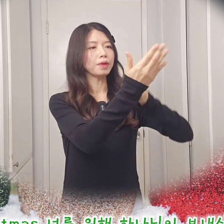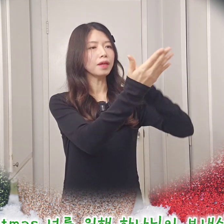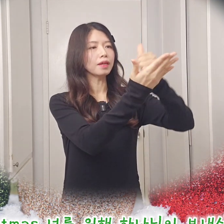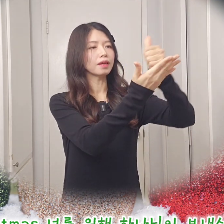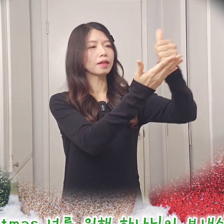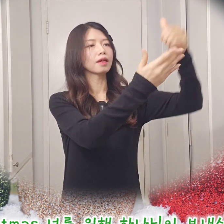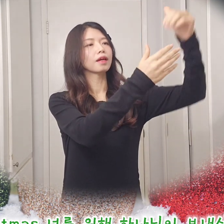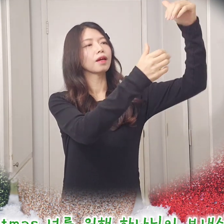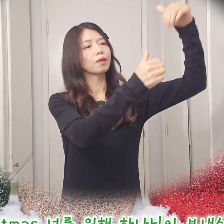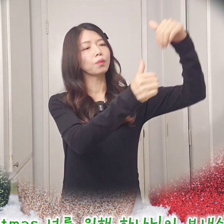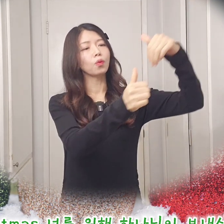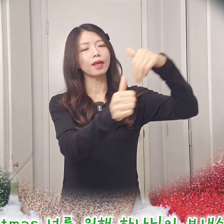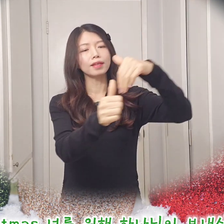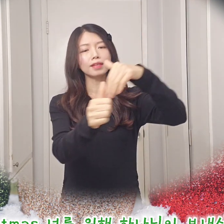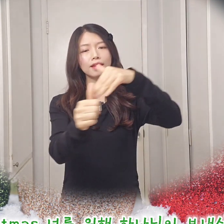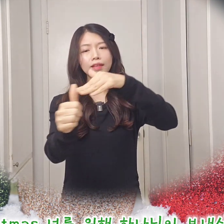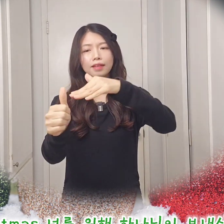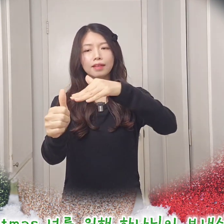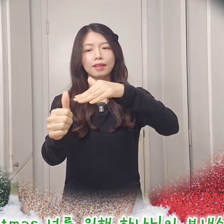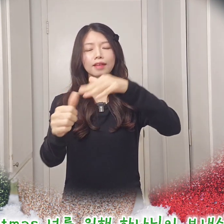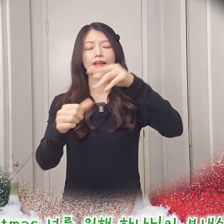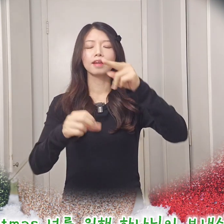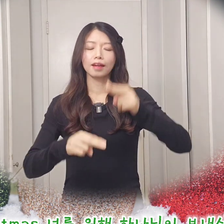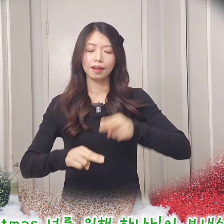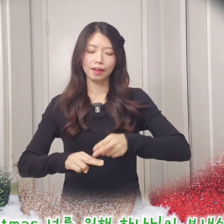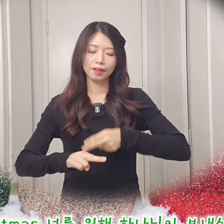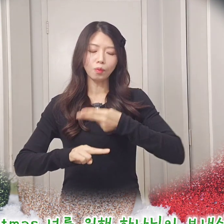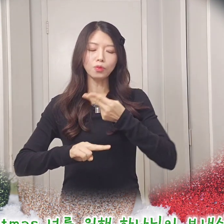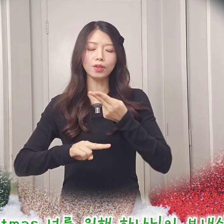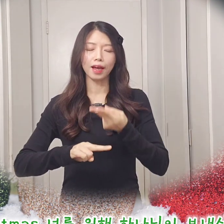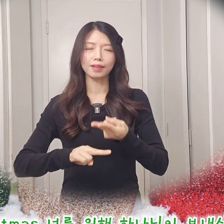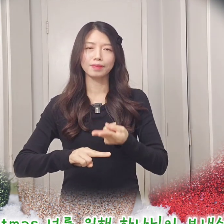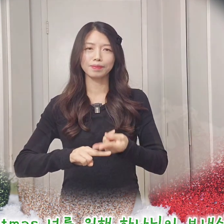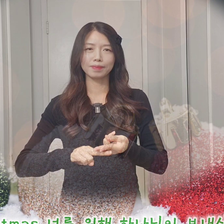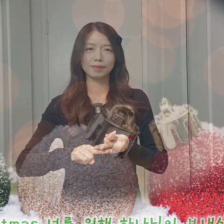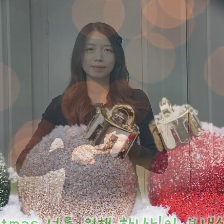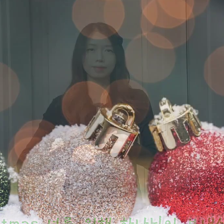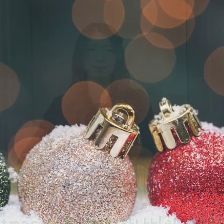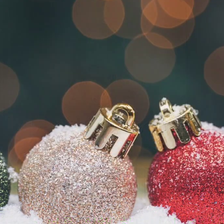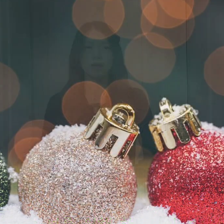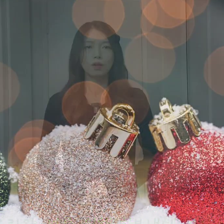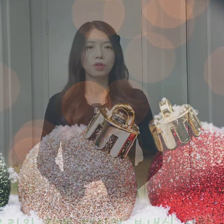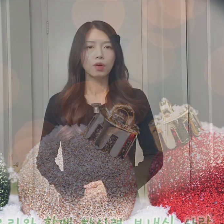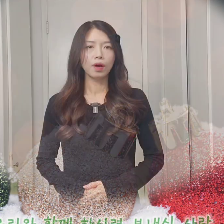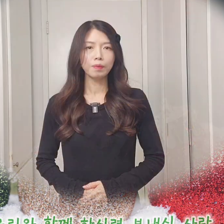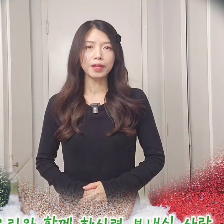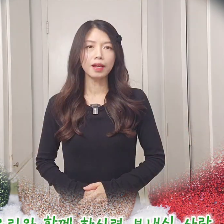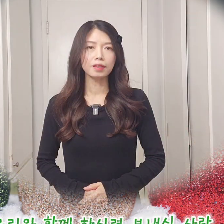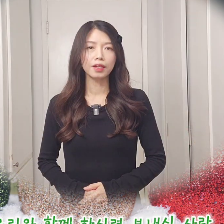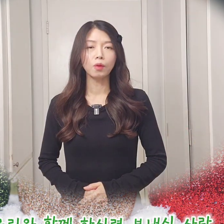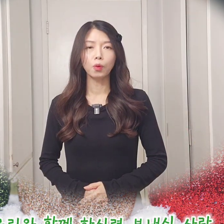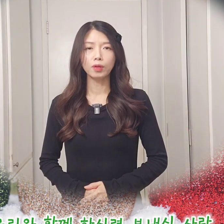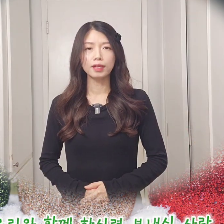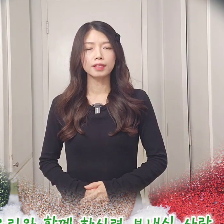하나님이 보내신 선물이야. 우리와 함께 하시려 보내신